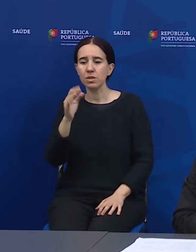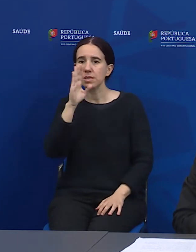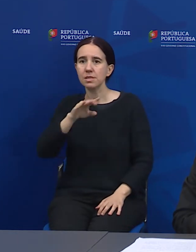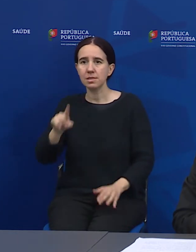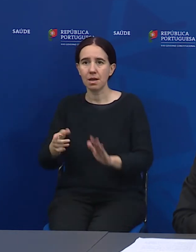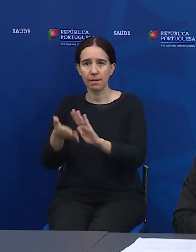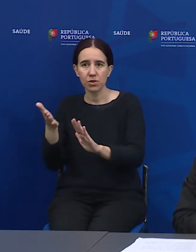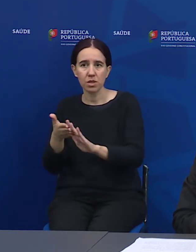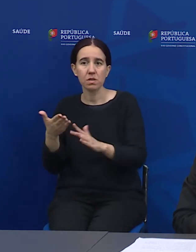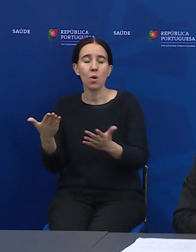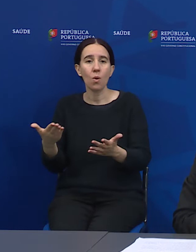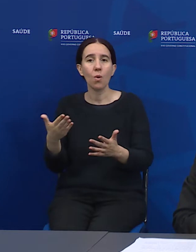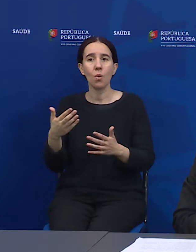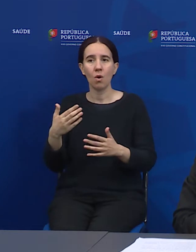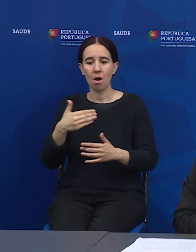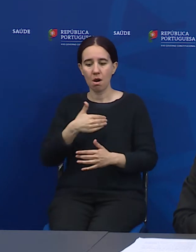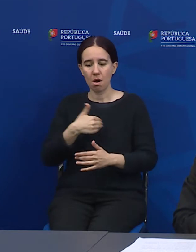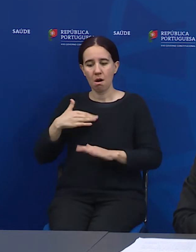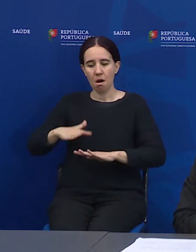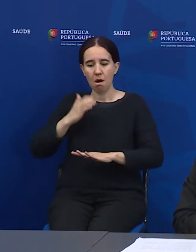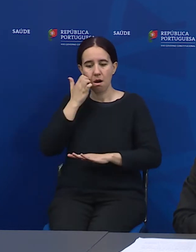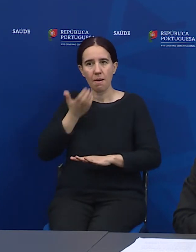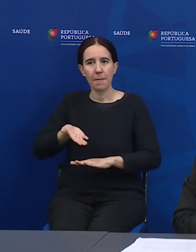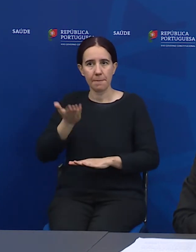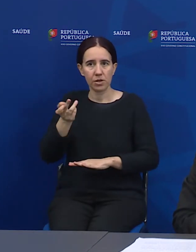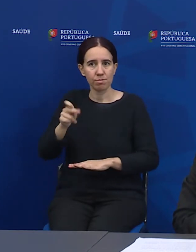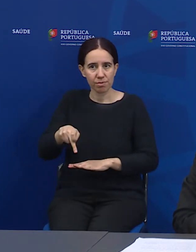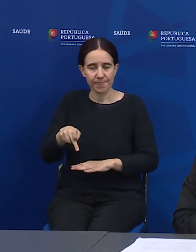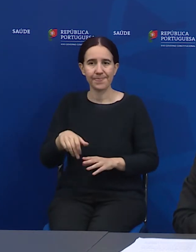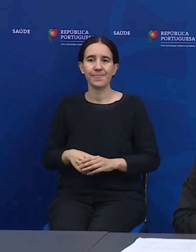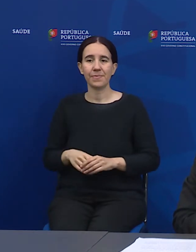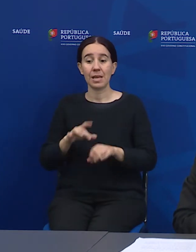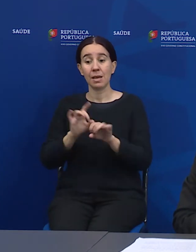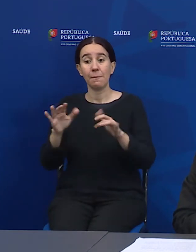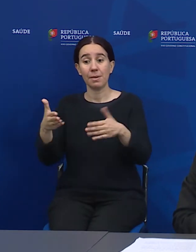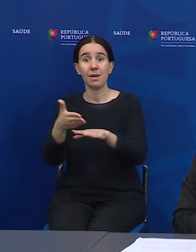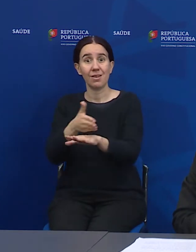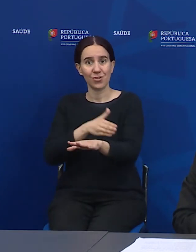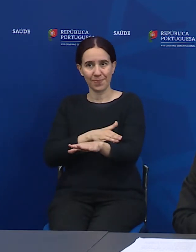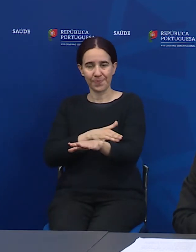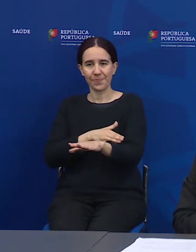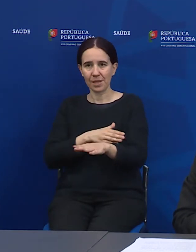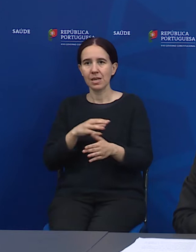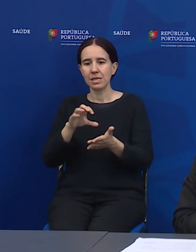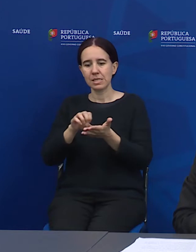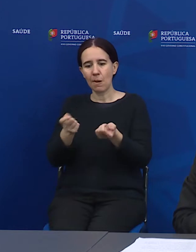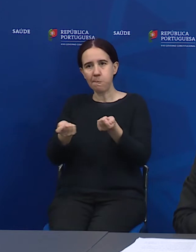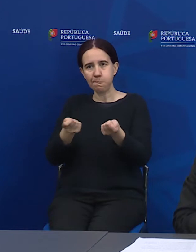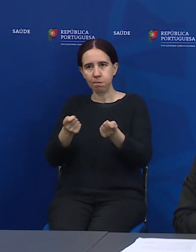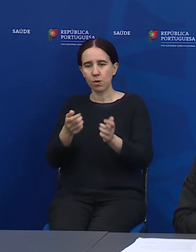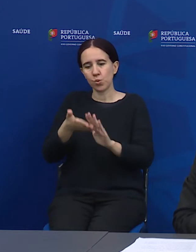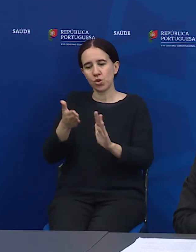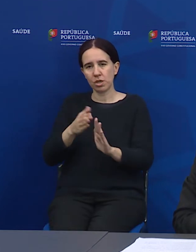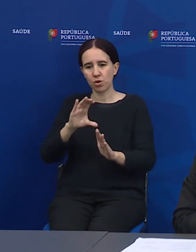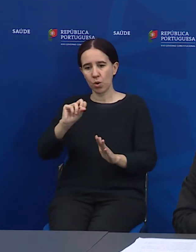emergência ou de um agravamento do seu estado de saúde antes da família o centro de orientação de doentes urgentes